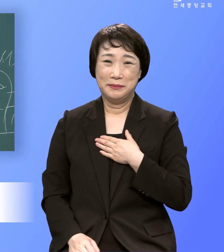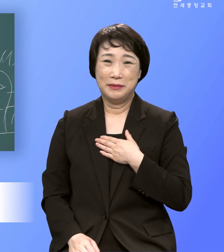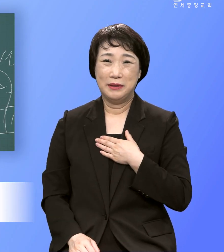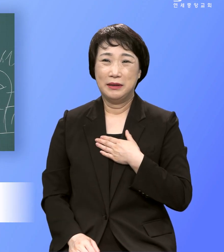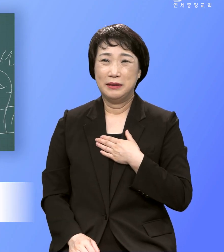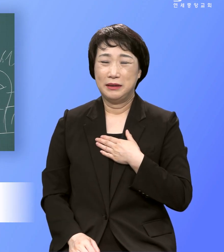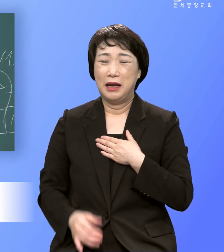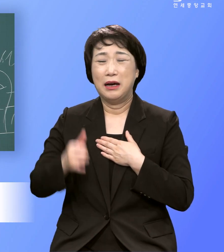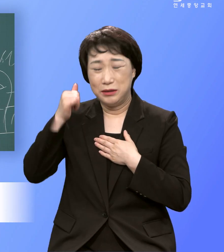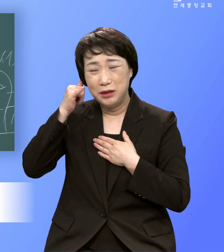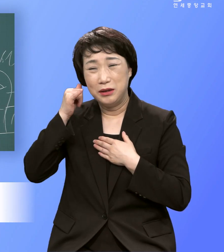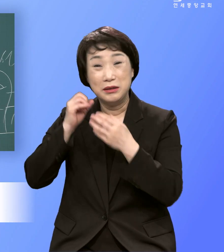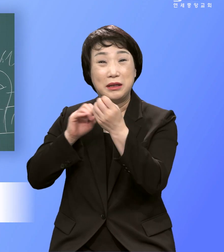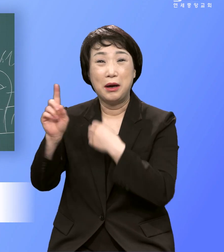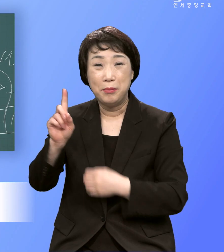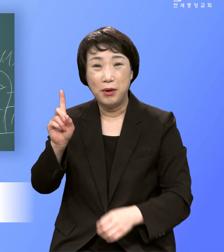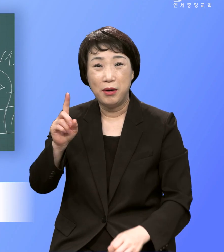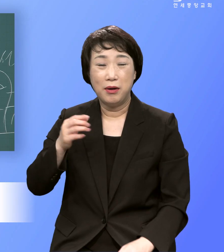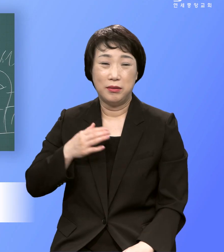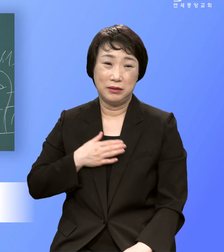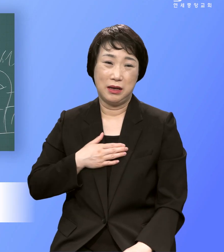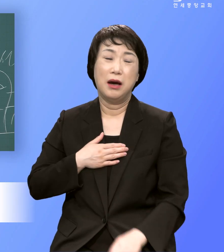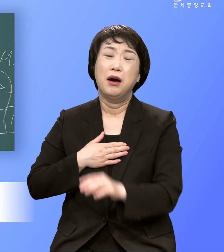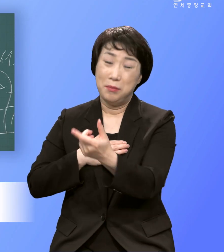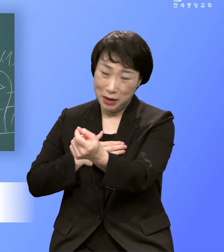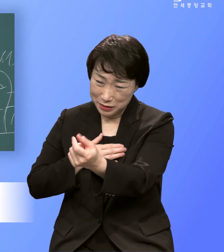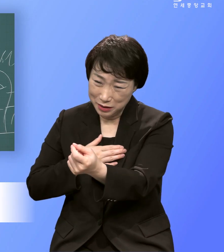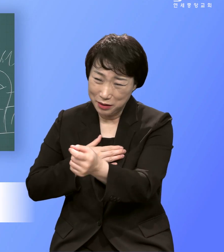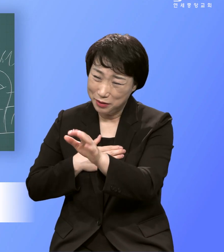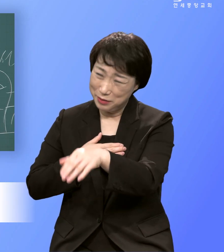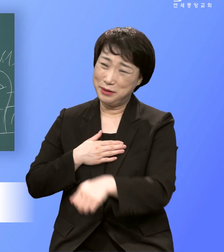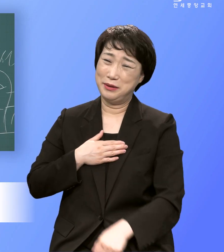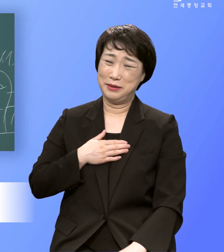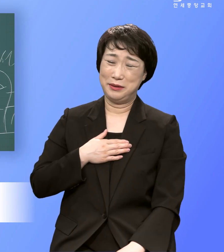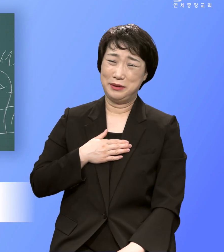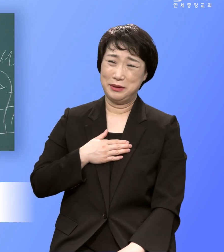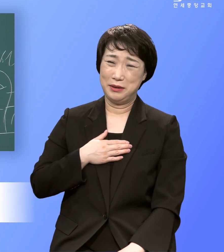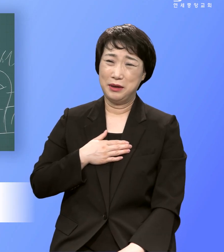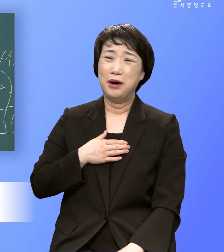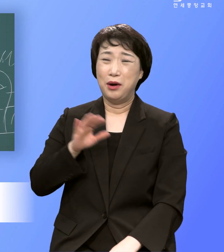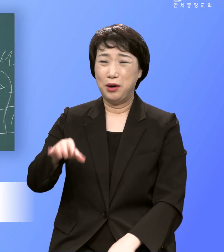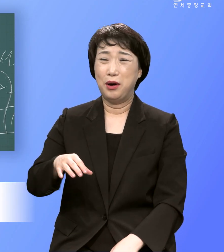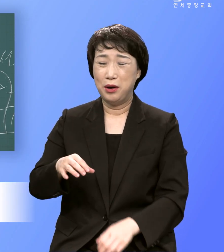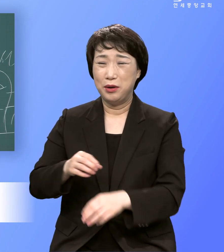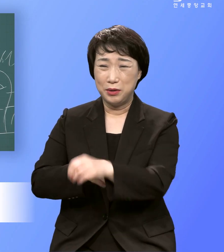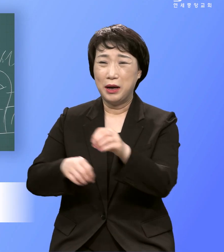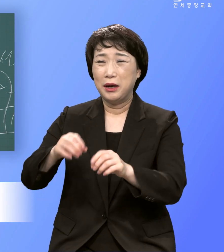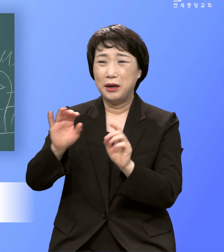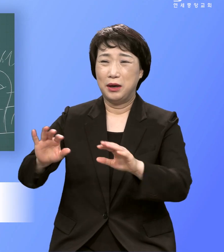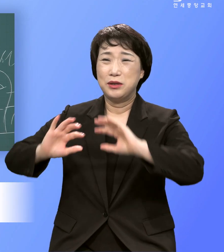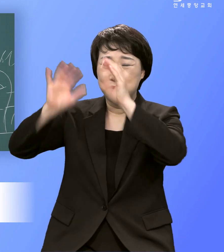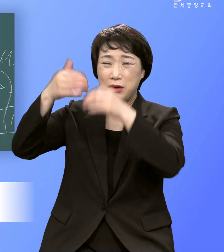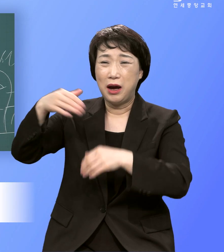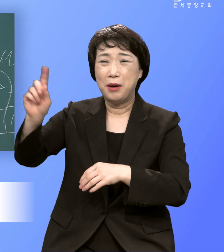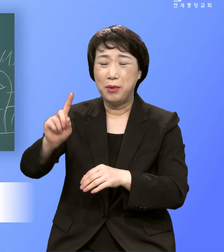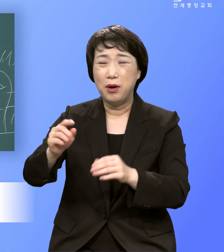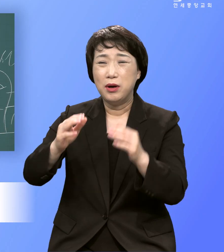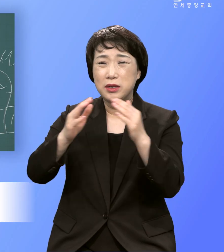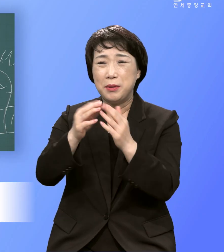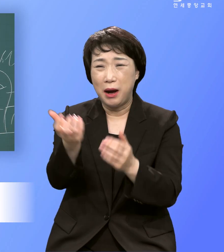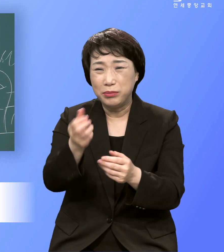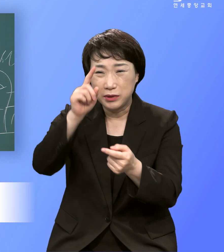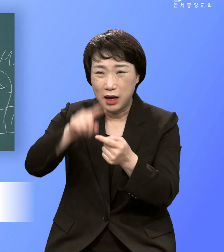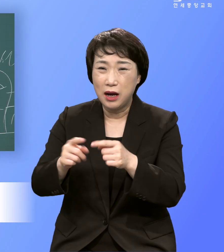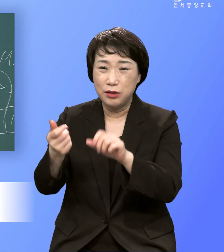내 수화기로 그랬죠. 맞아. 경에 천국 가면 집에서보다 교회에서 예배드리다 가는